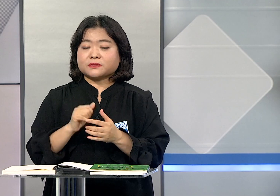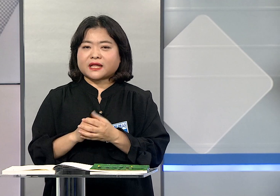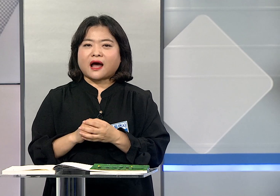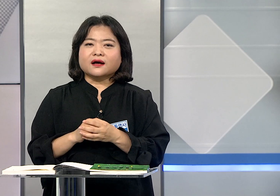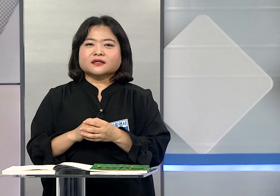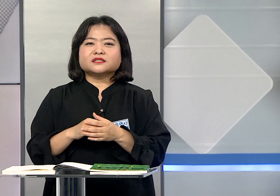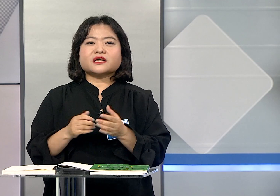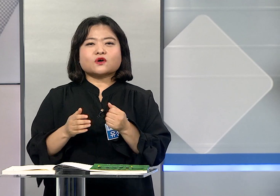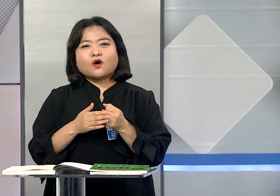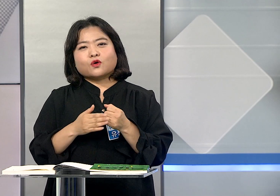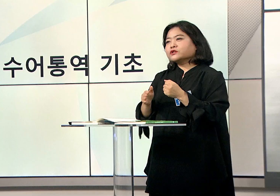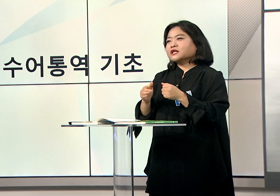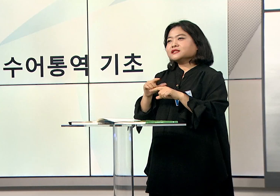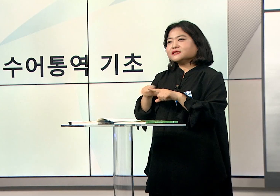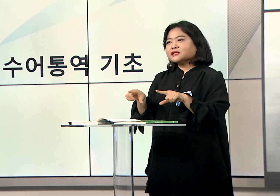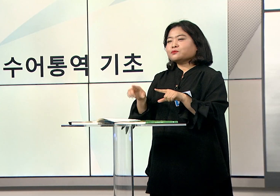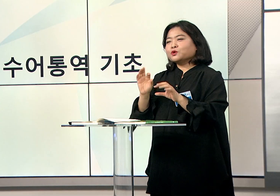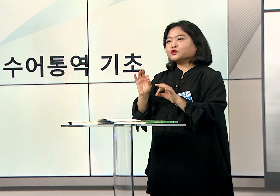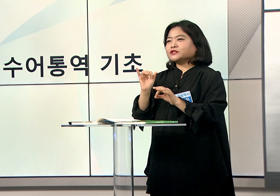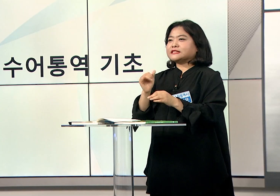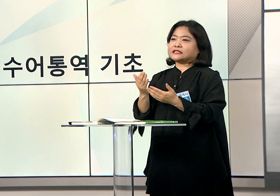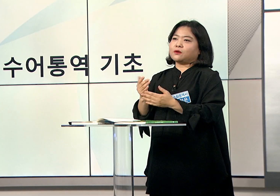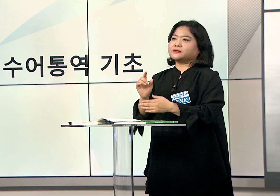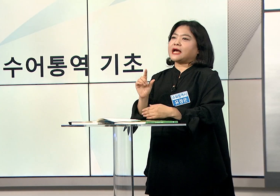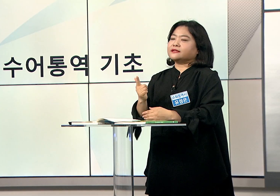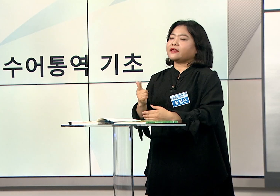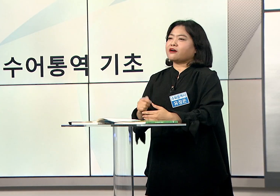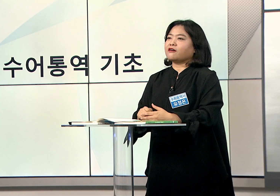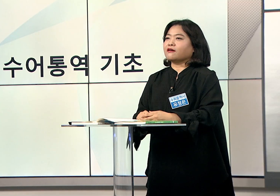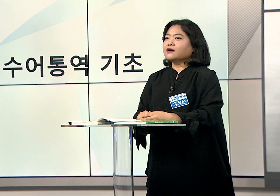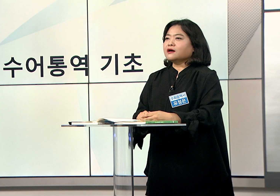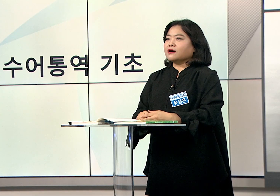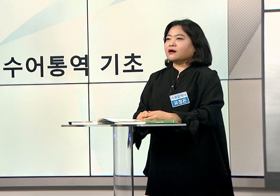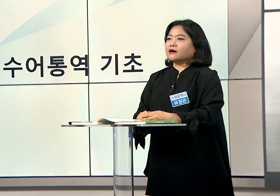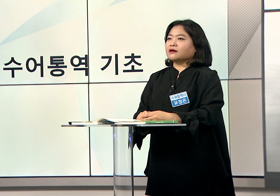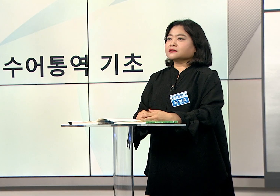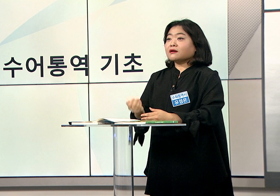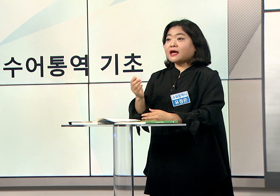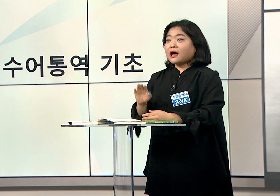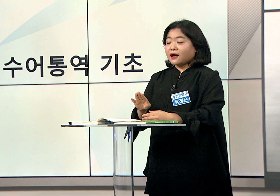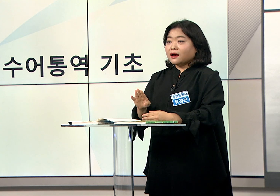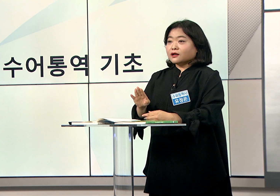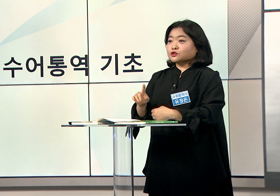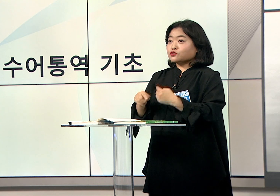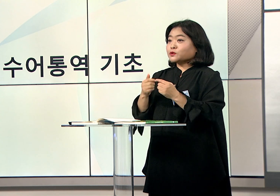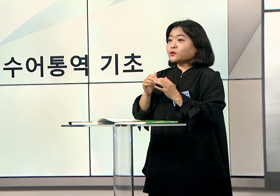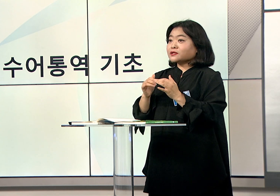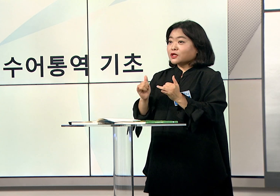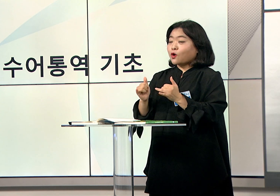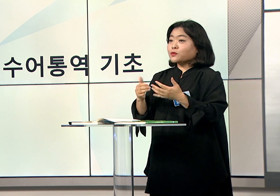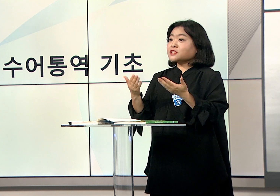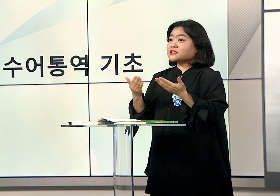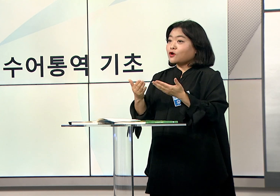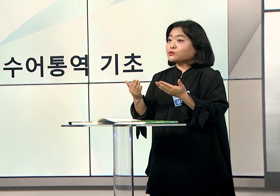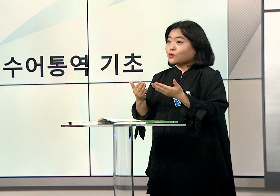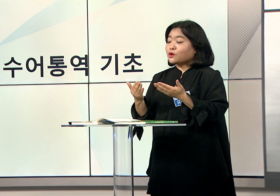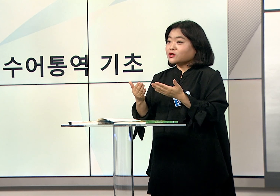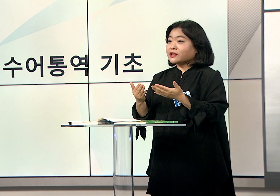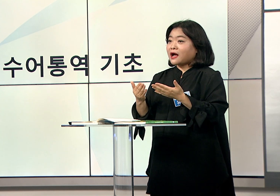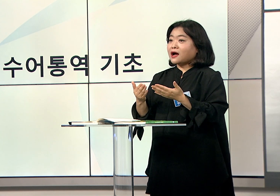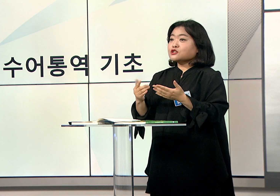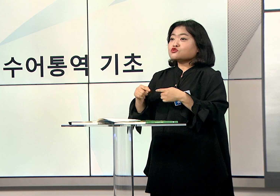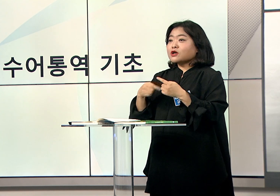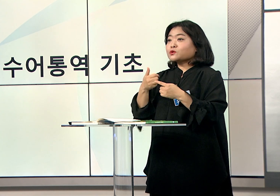수화통역사들이 있습니다. 그래서 우리가 흔히 볼 수 있는 직업은 아닌데요. 그러나 수화통역사도 엄연히